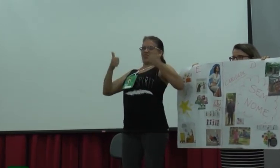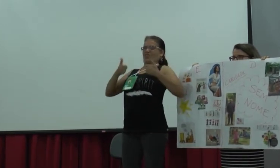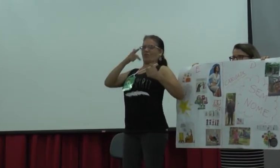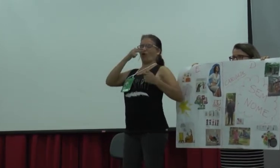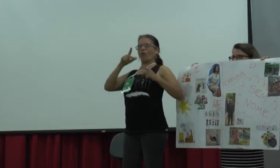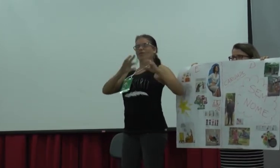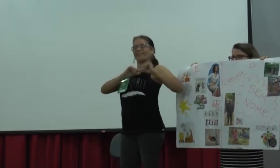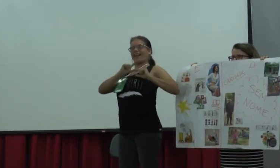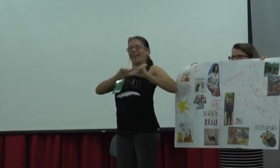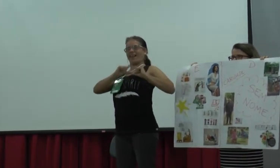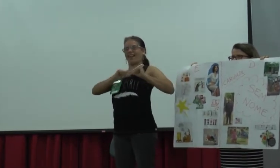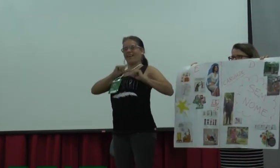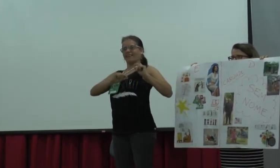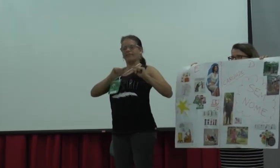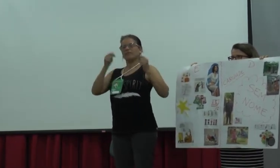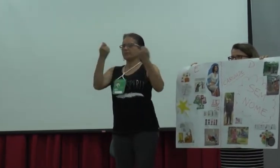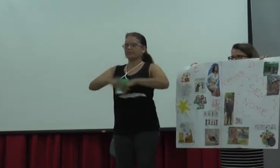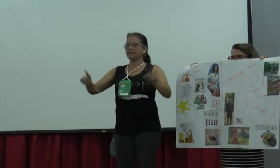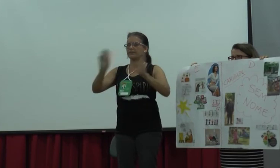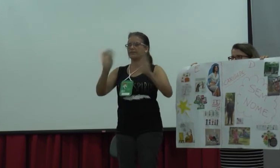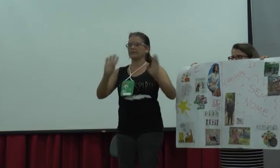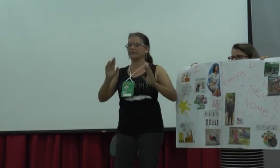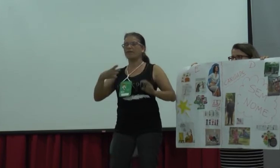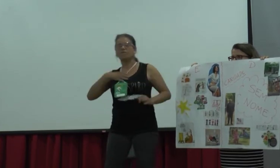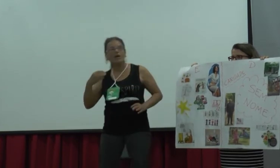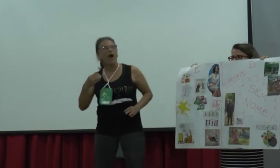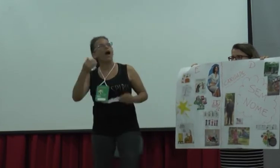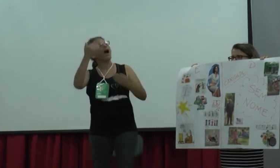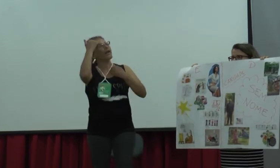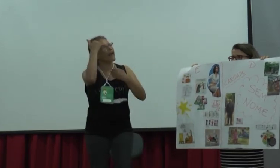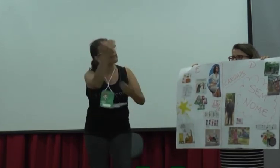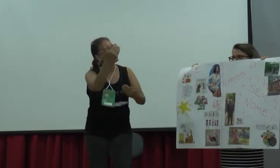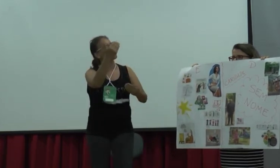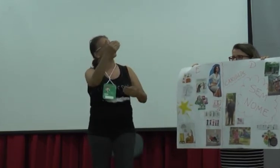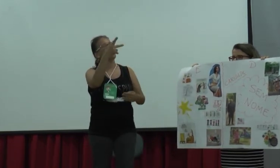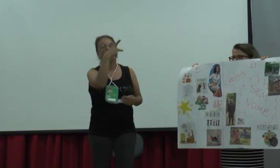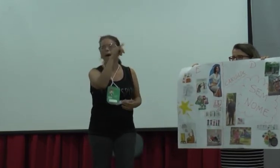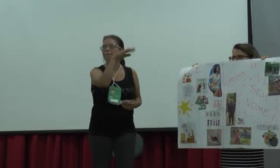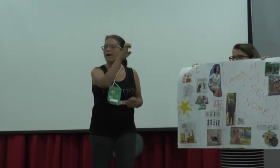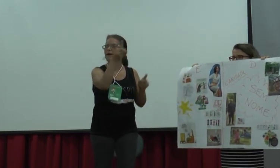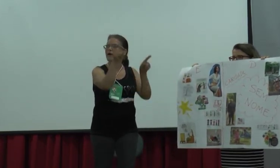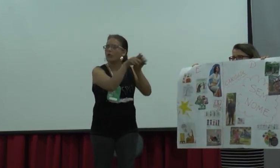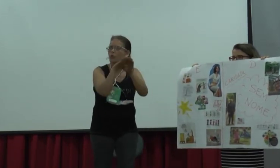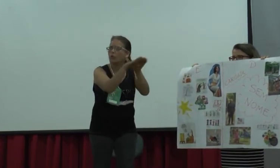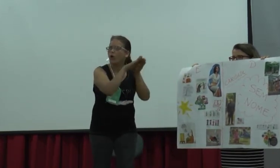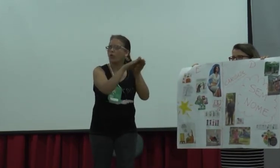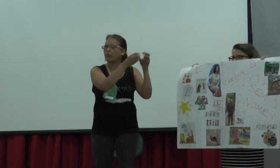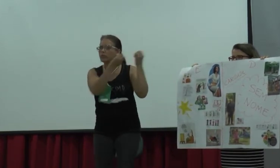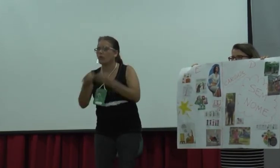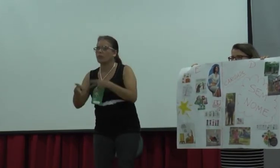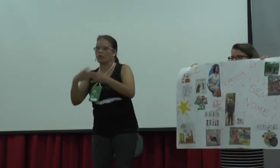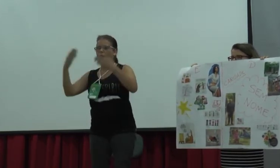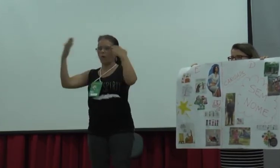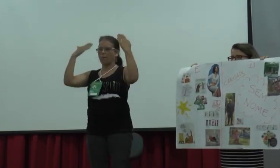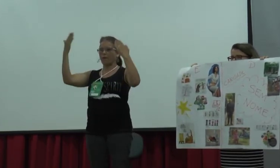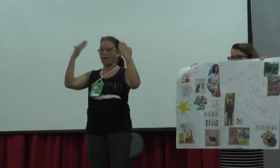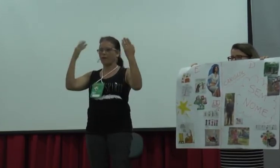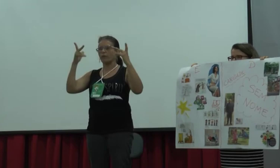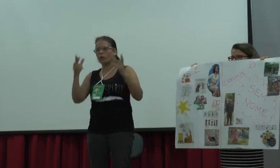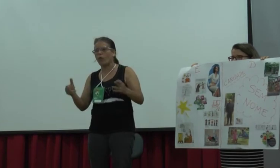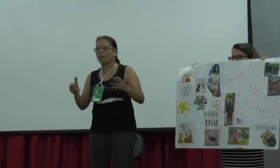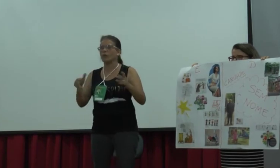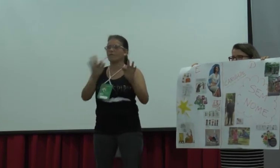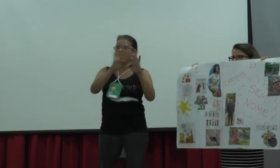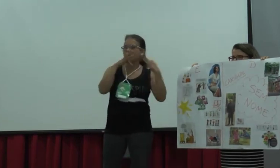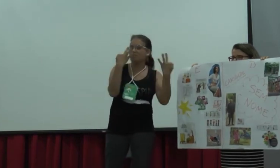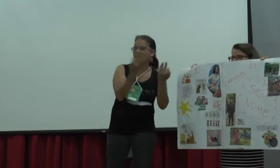te dei o presente, fui eu, seu pai. Ele precisa estrelar por isso. Somente agradece o pai e a mãe pelo